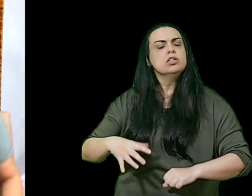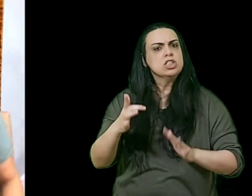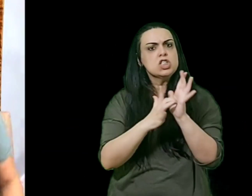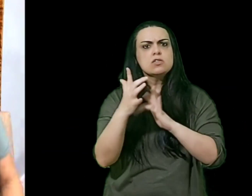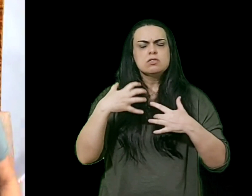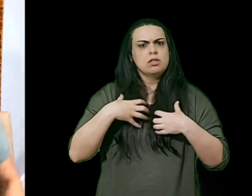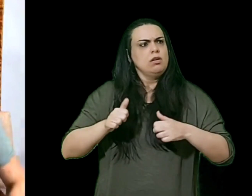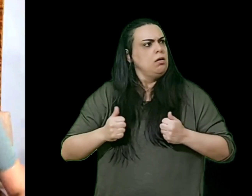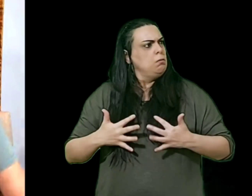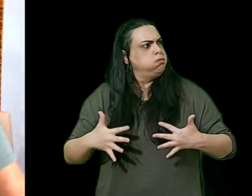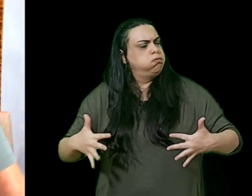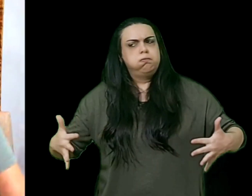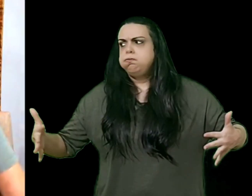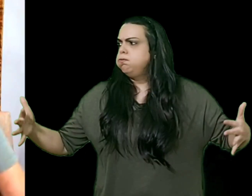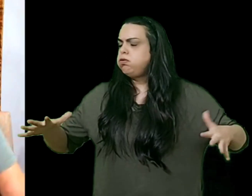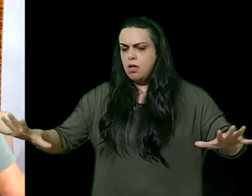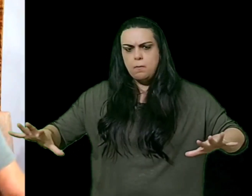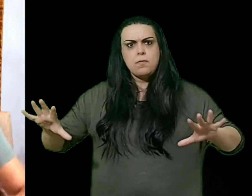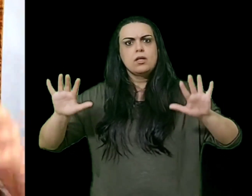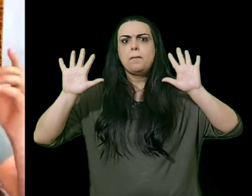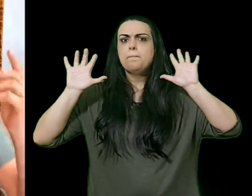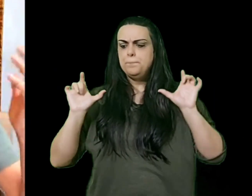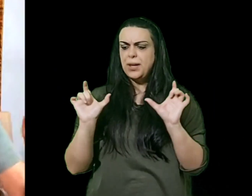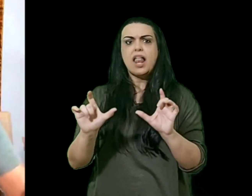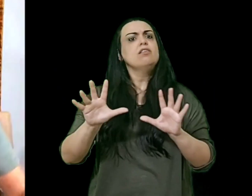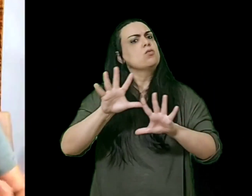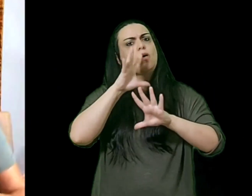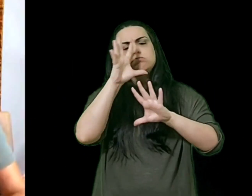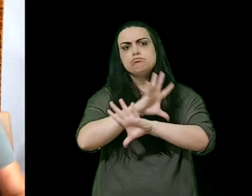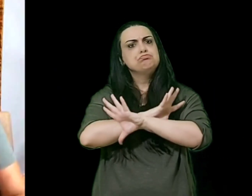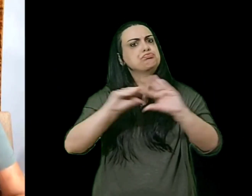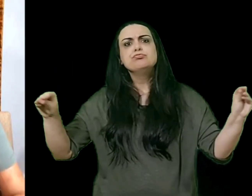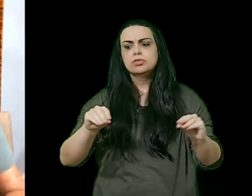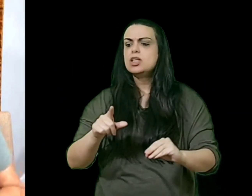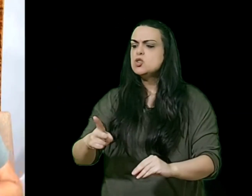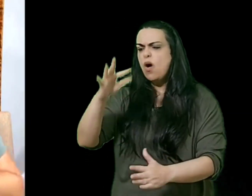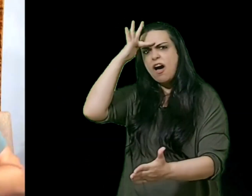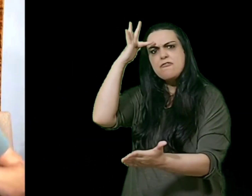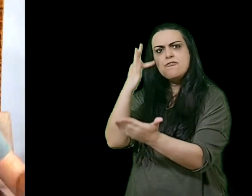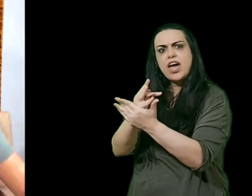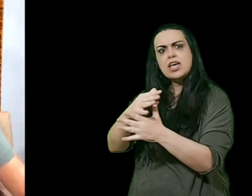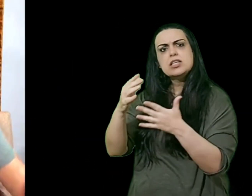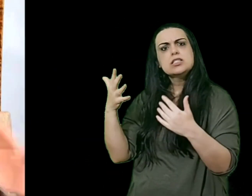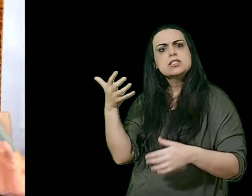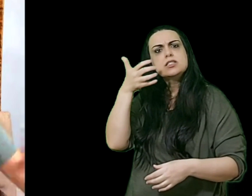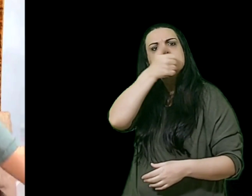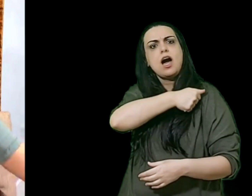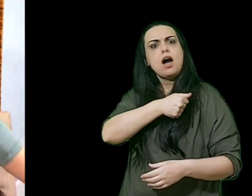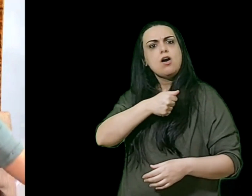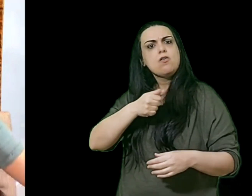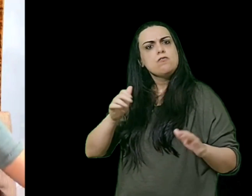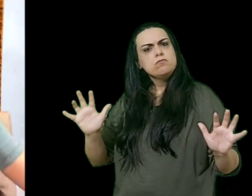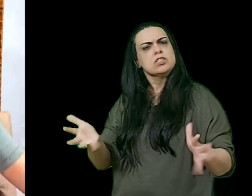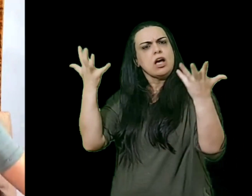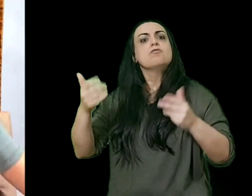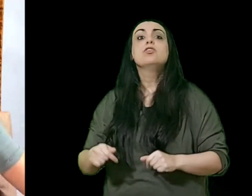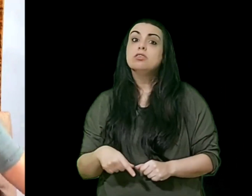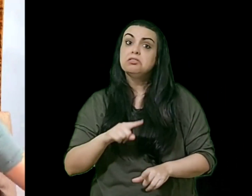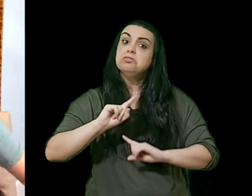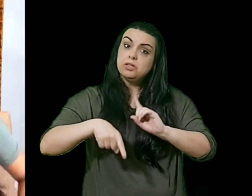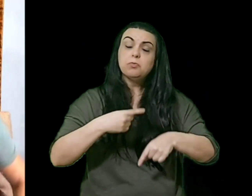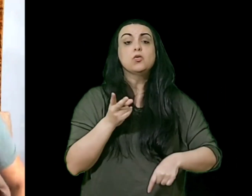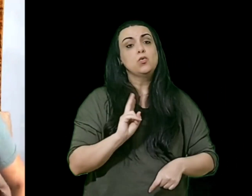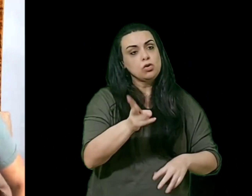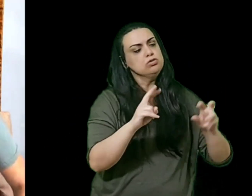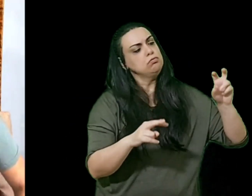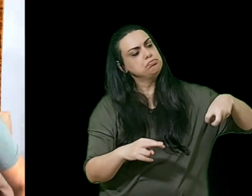multidão, libera uma palavra sobre ela, sua fé te salvou, e ele segue depois rumo à casa de